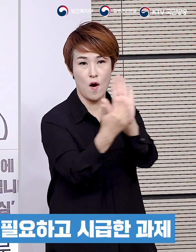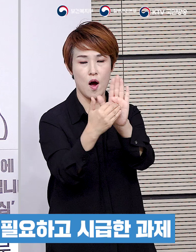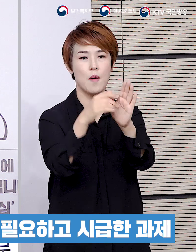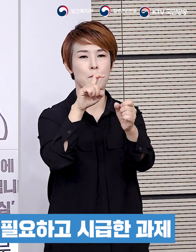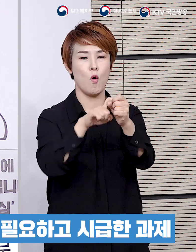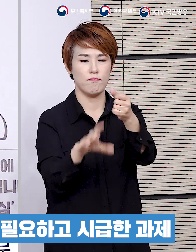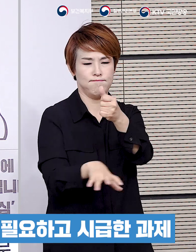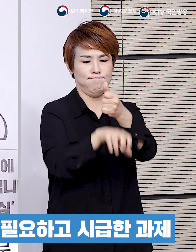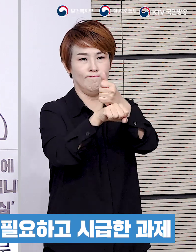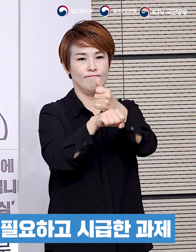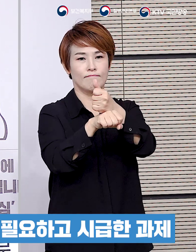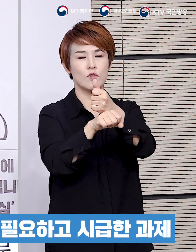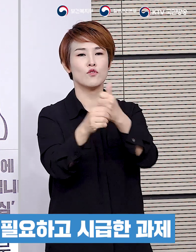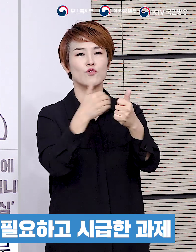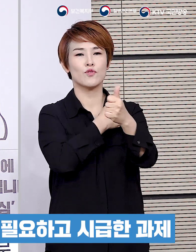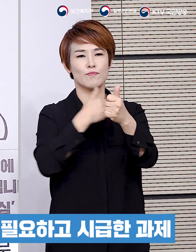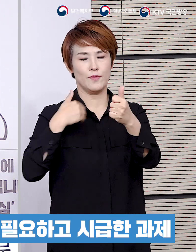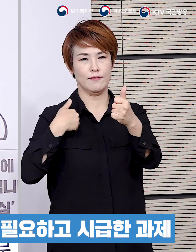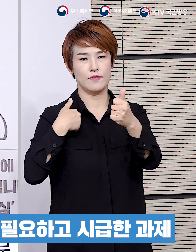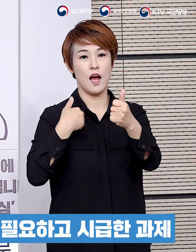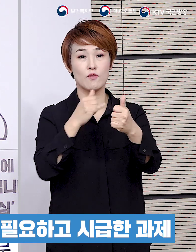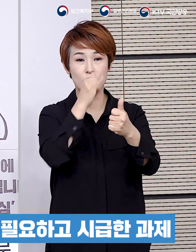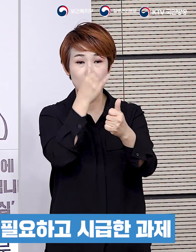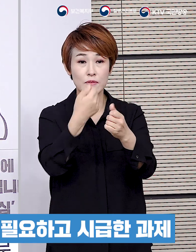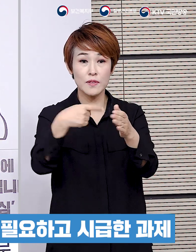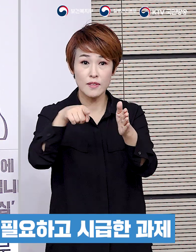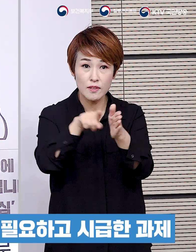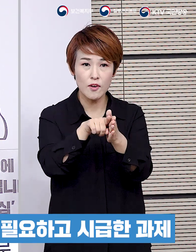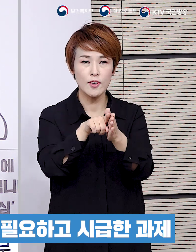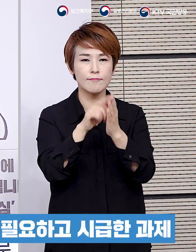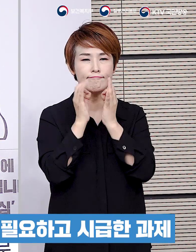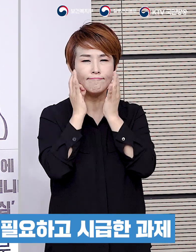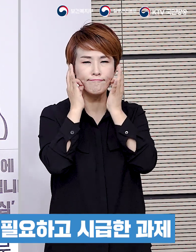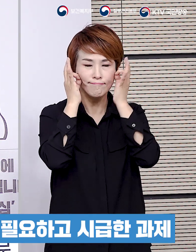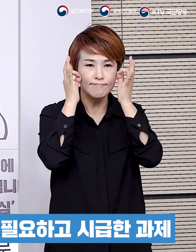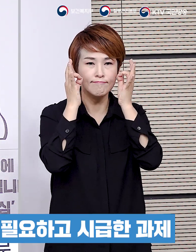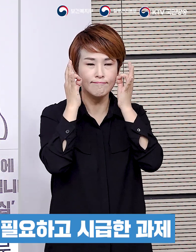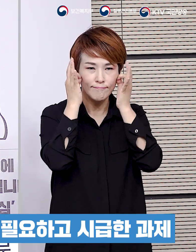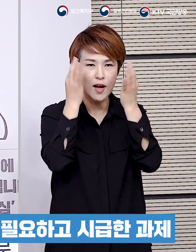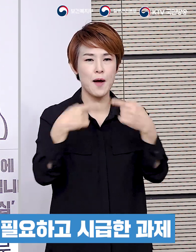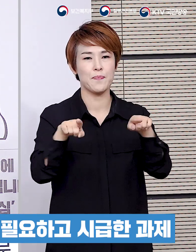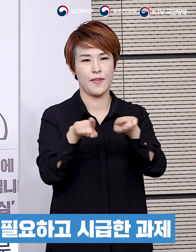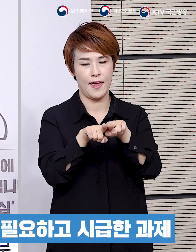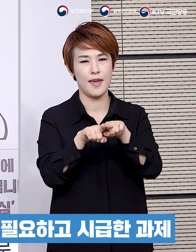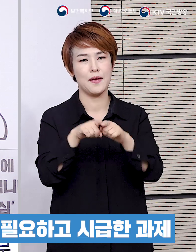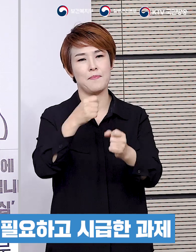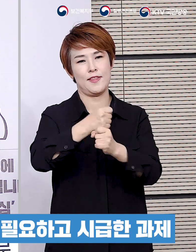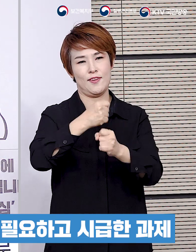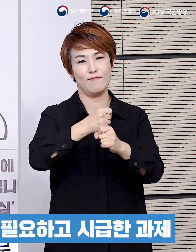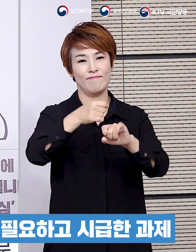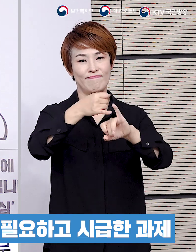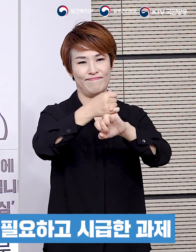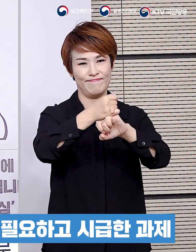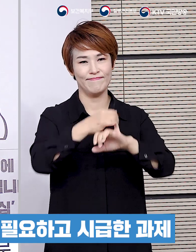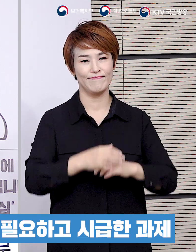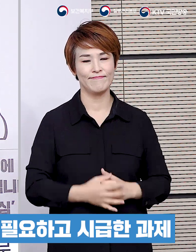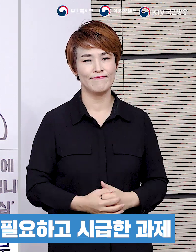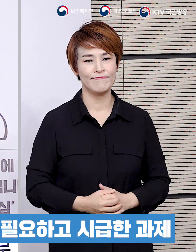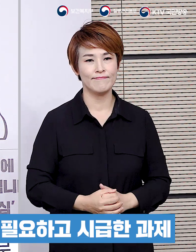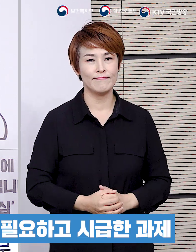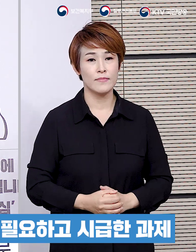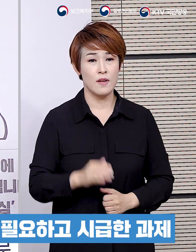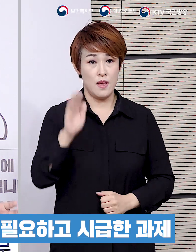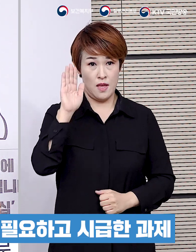체계의 컨트롤 타워로서 충분한 기능을 발휘할 수 있도록 최선의 방안을 함께 만들어낼